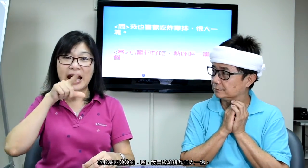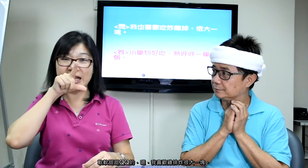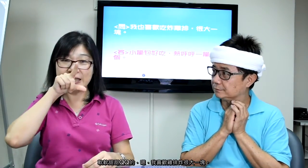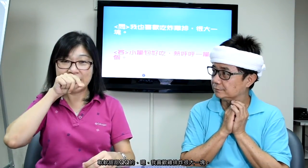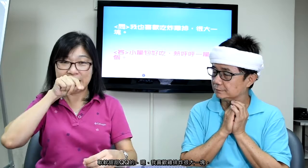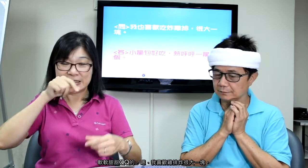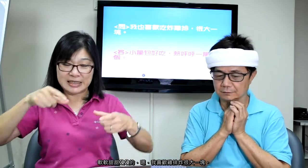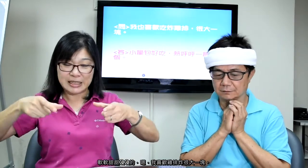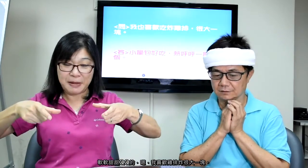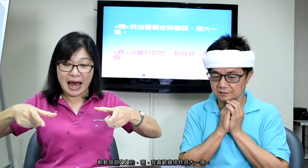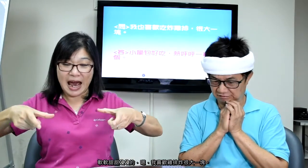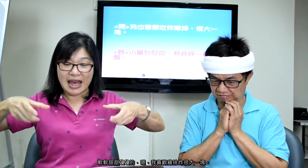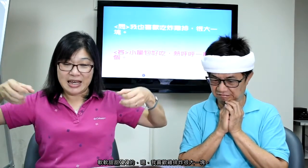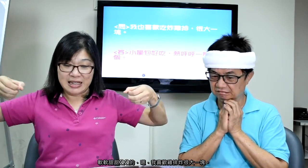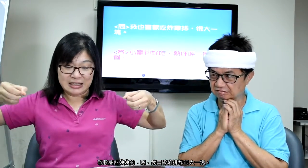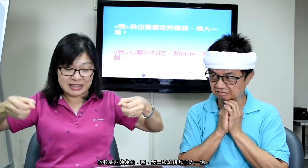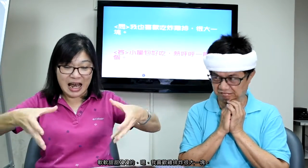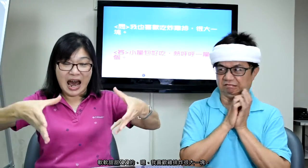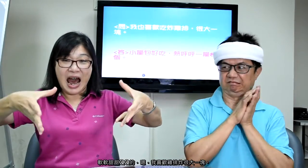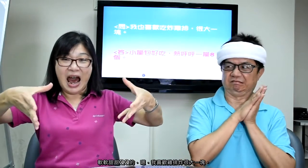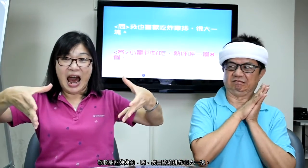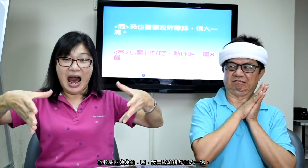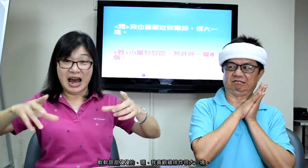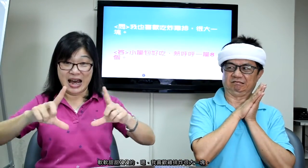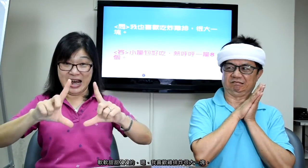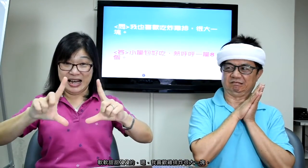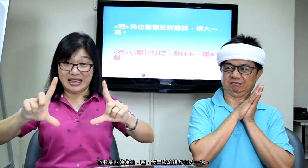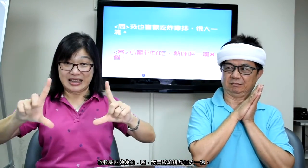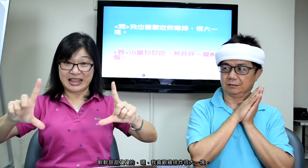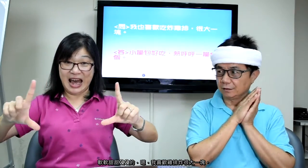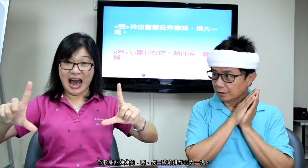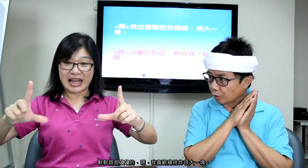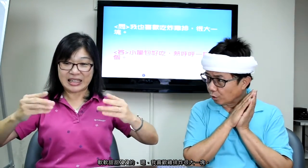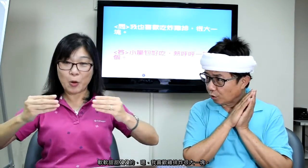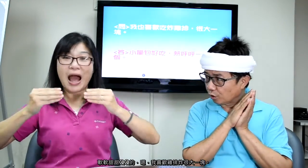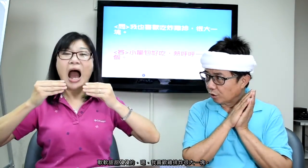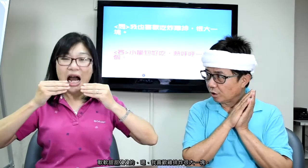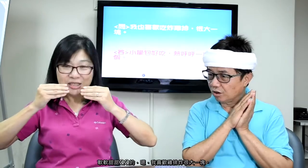欢鸡排炸很大一块。